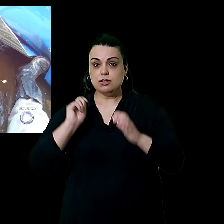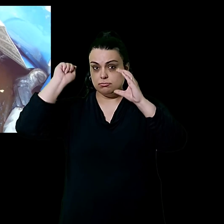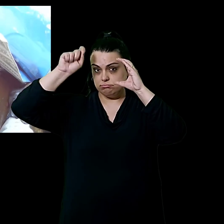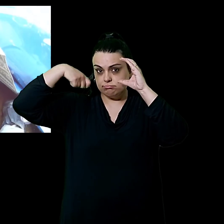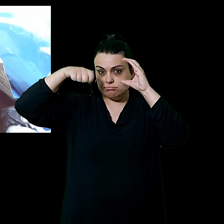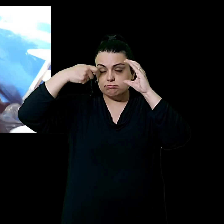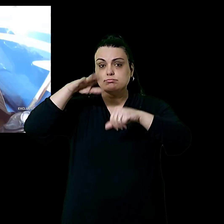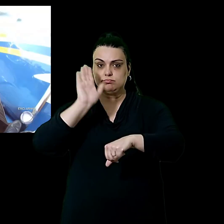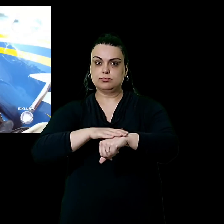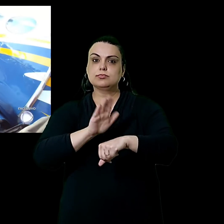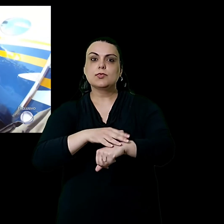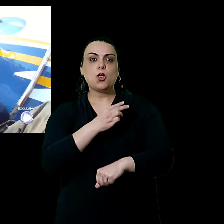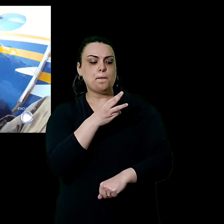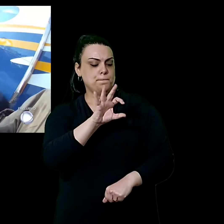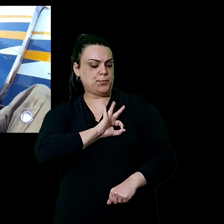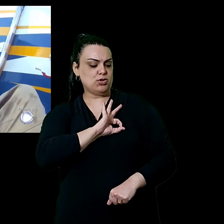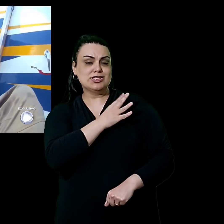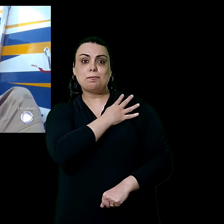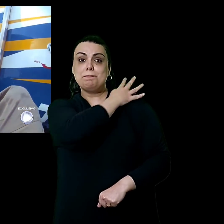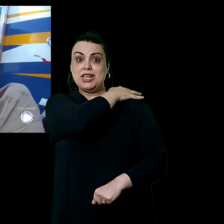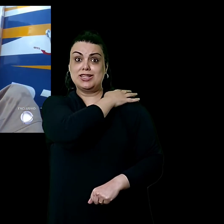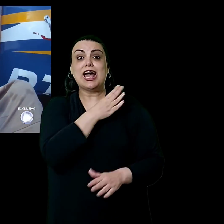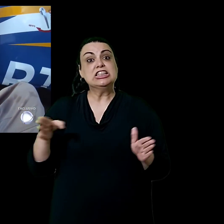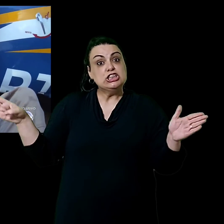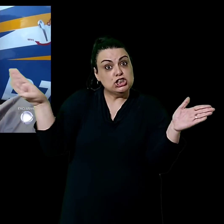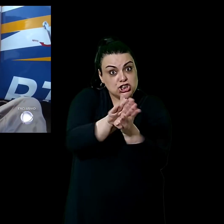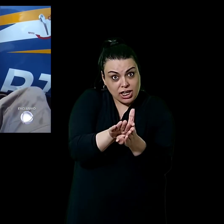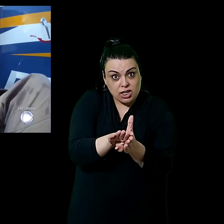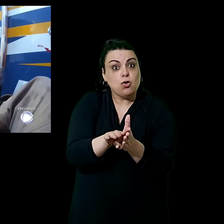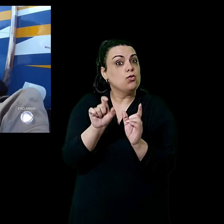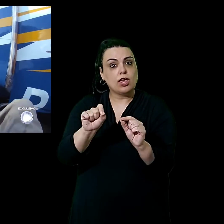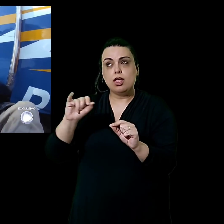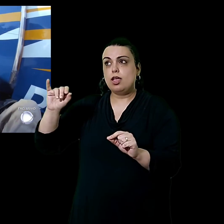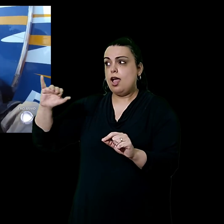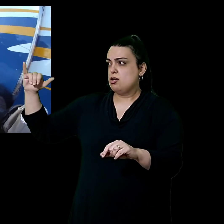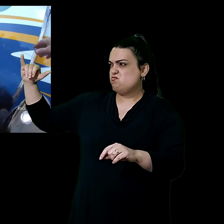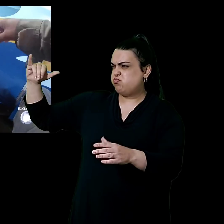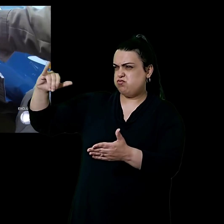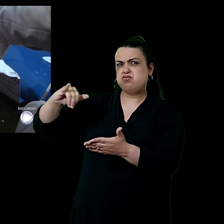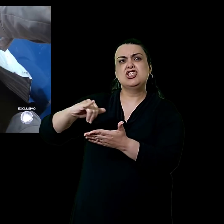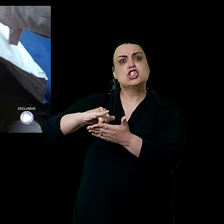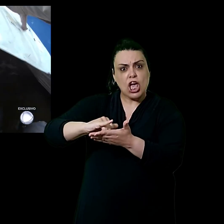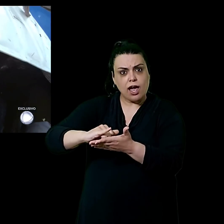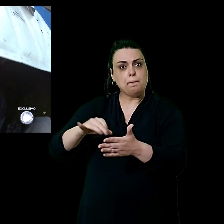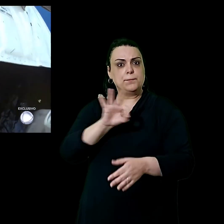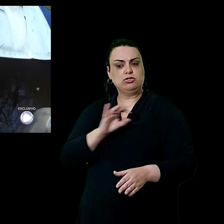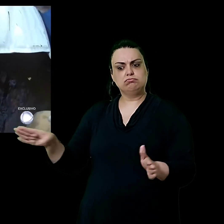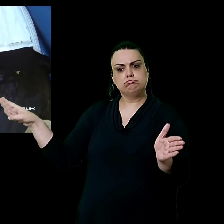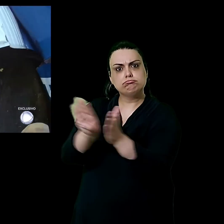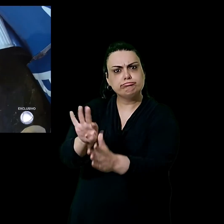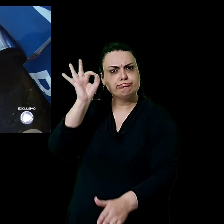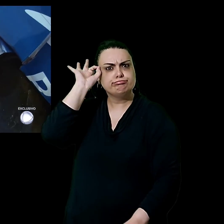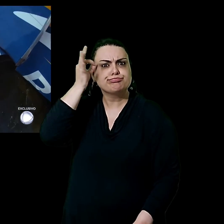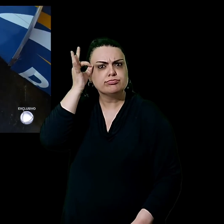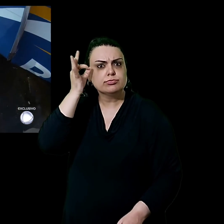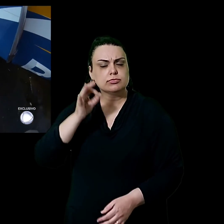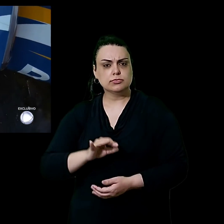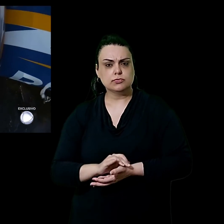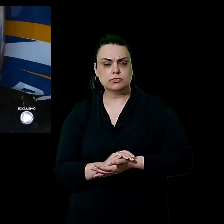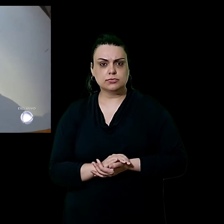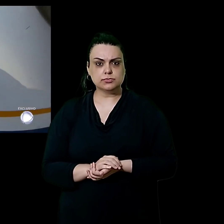Foram gravadas por policiais militares que chegaram ao local minutos depois do acidente.